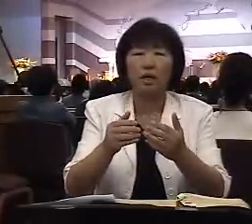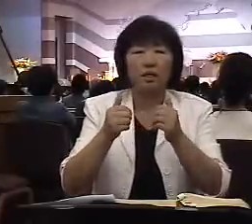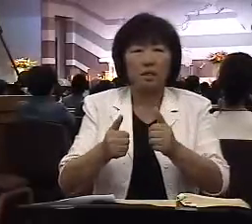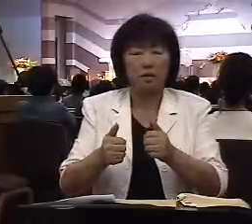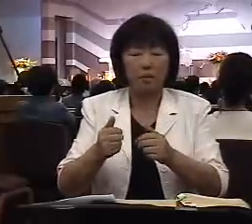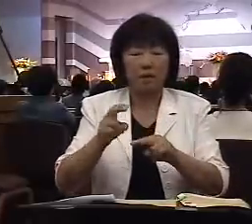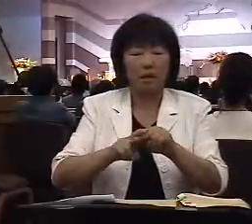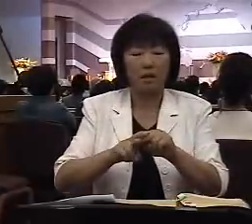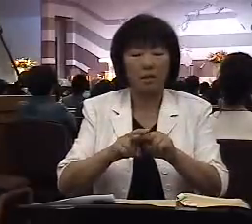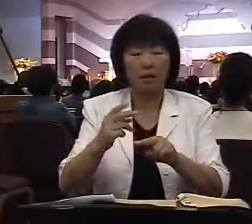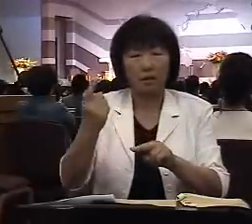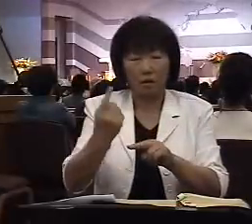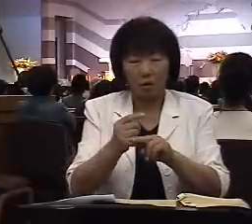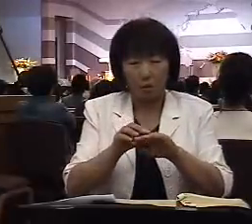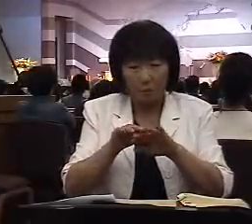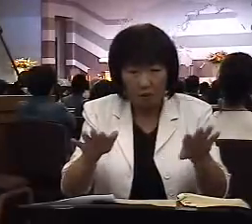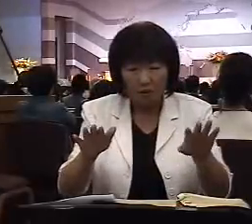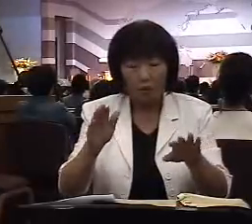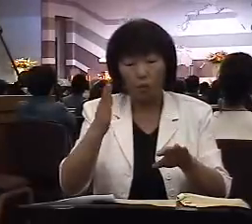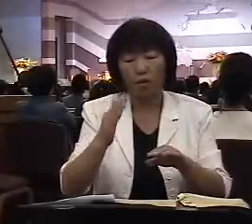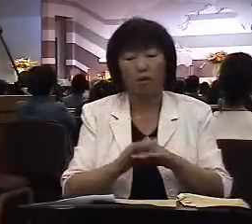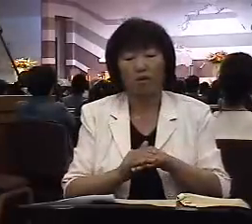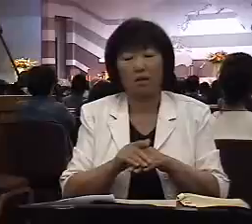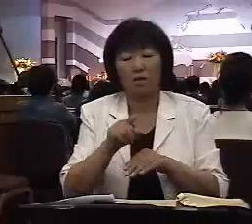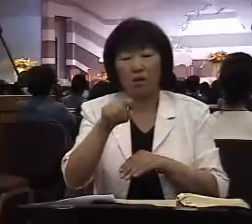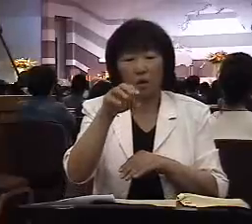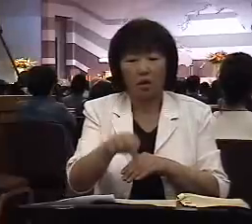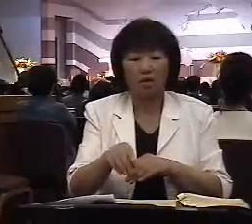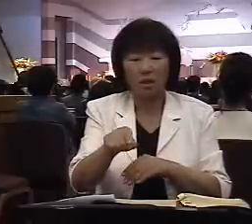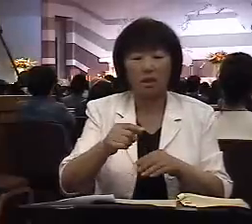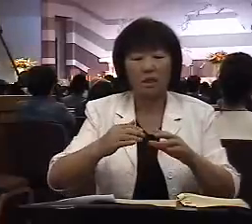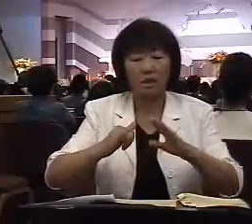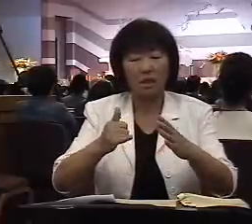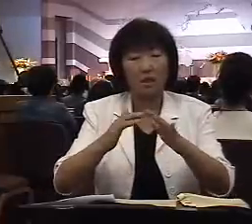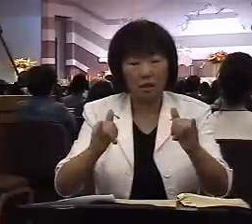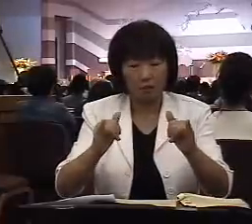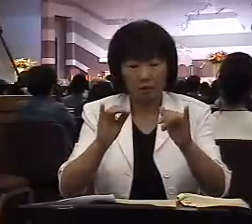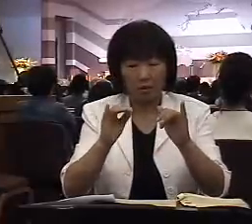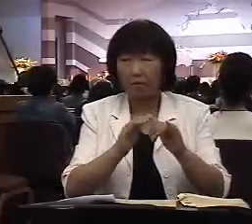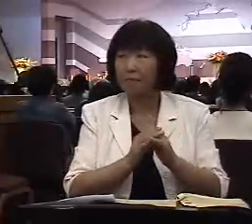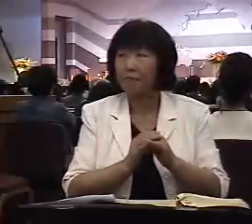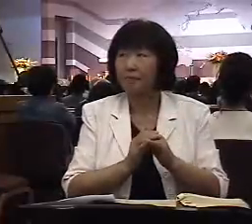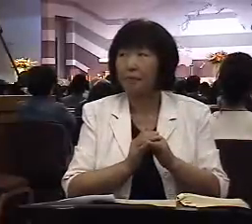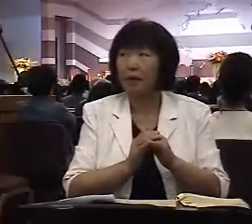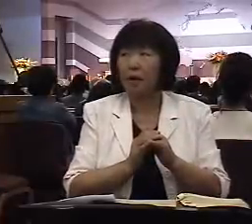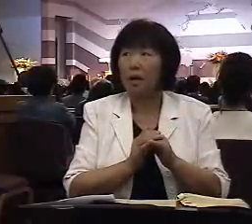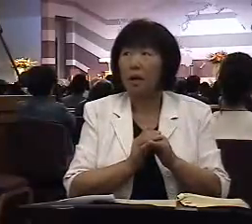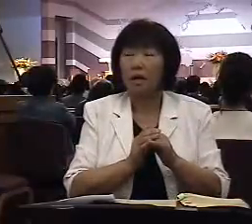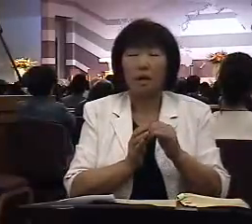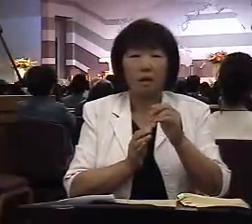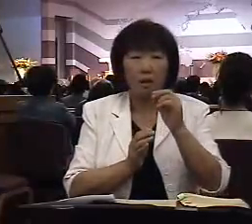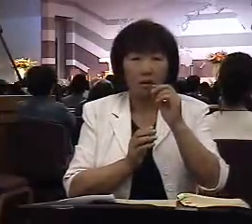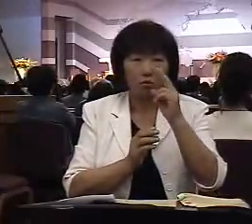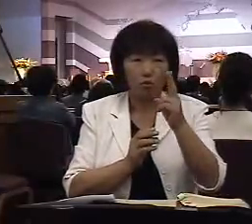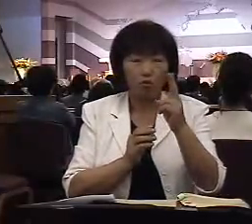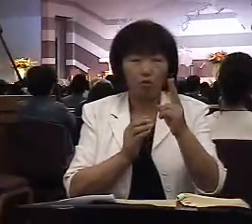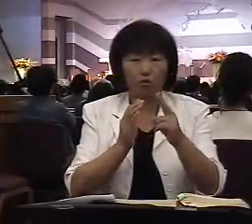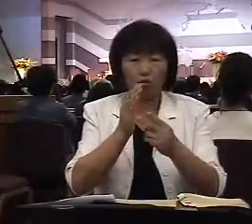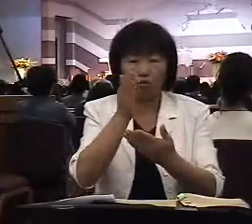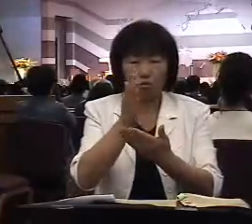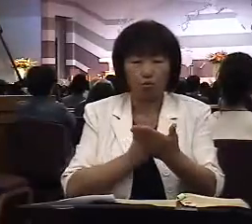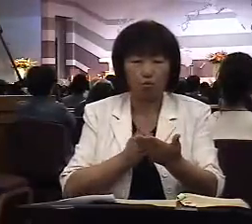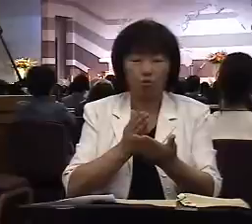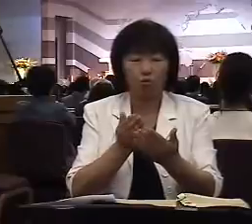펼쳐지는 것을 봅니다. 여기에서 이 세상의 사람들을 딱 두 부류로 예수님께서 나누시는